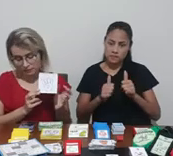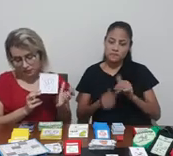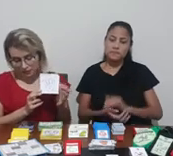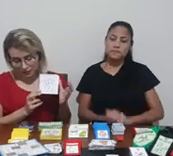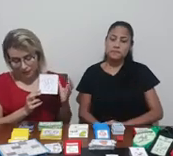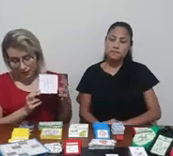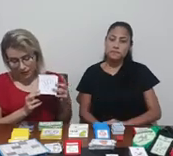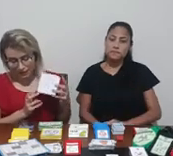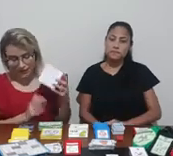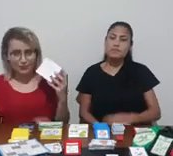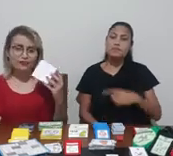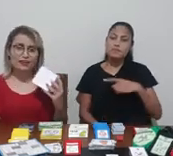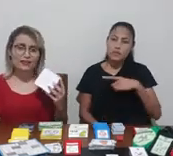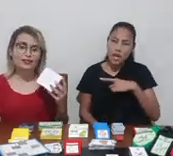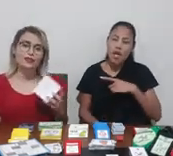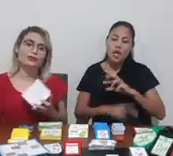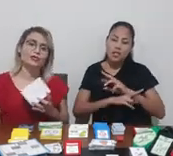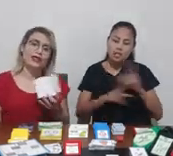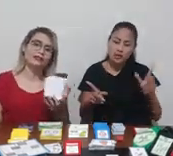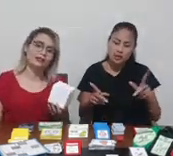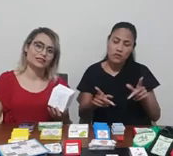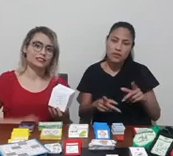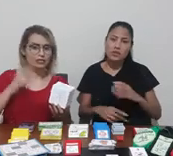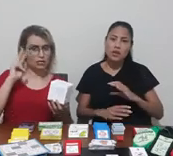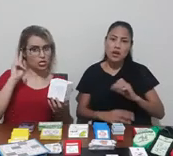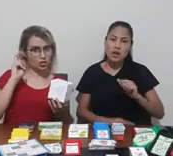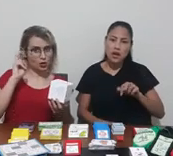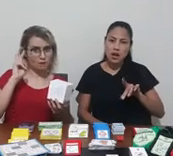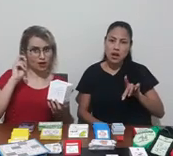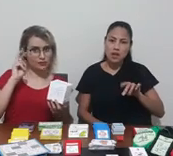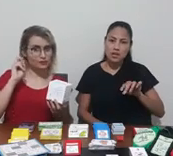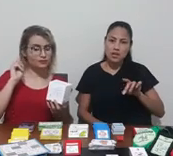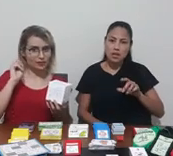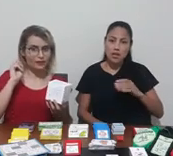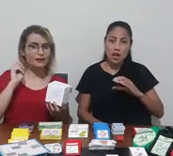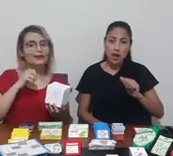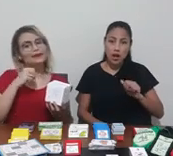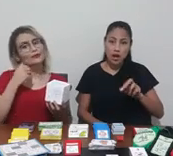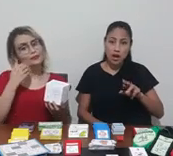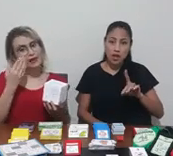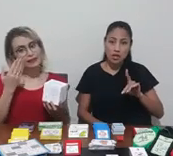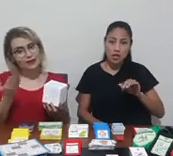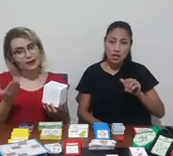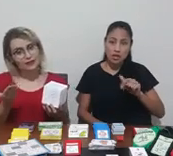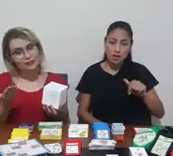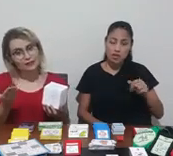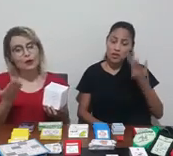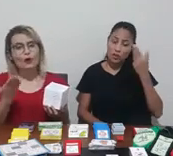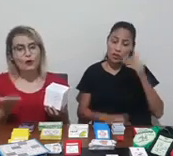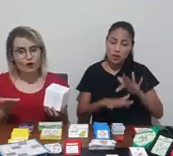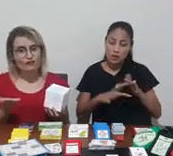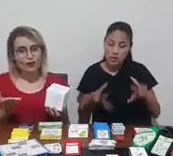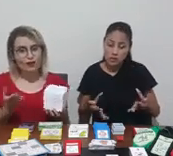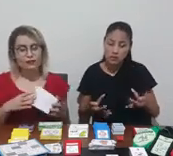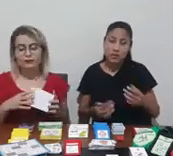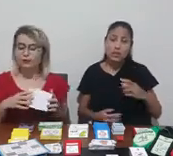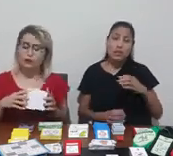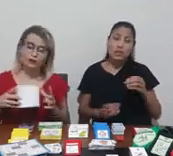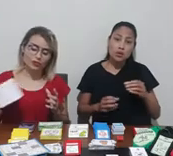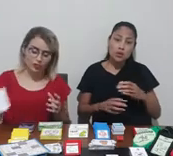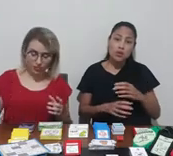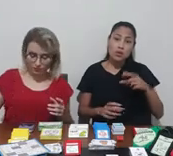referência. Então, essa é a diferença entre os cardinais normais, né? E os cardinais com